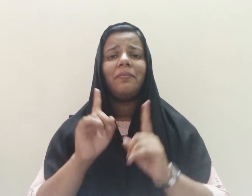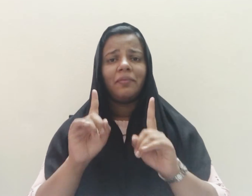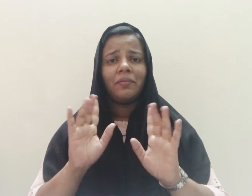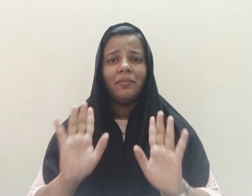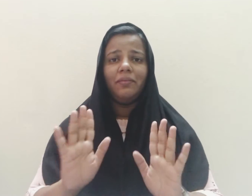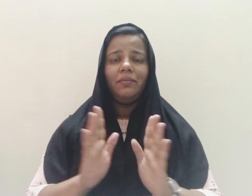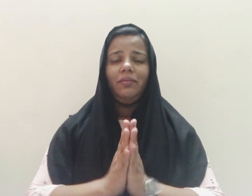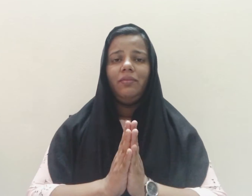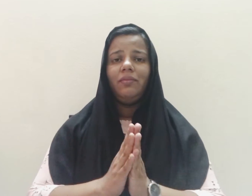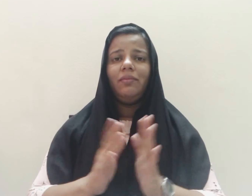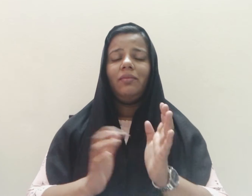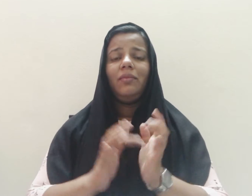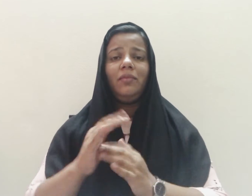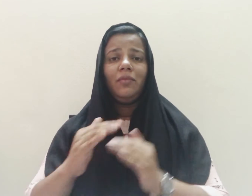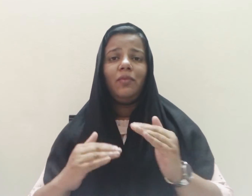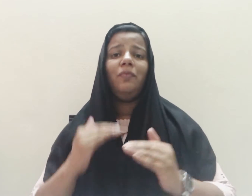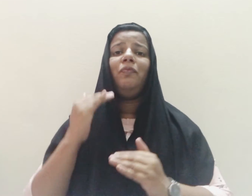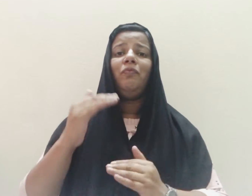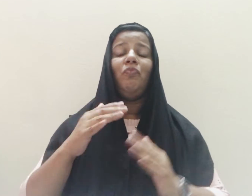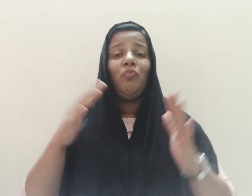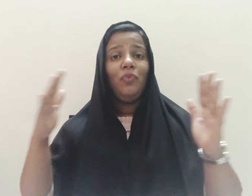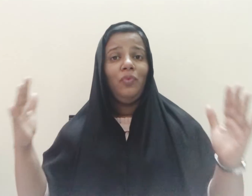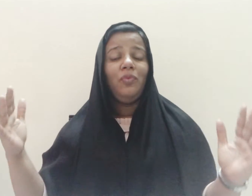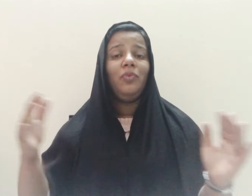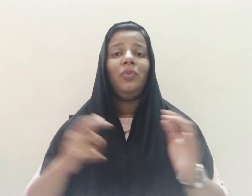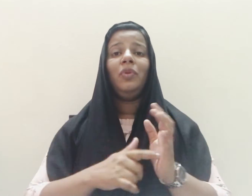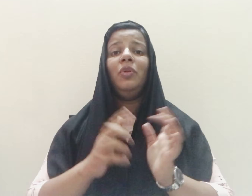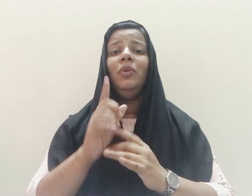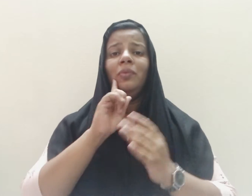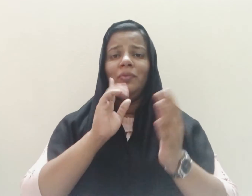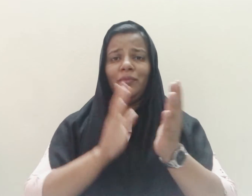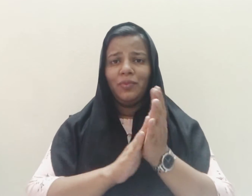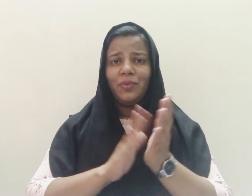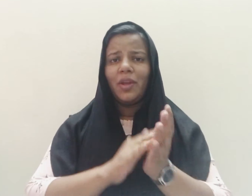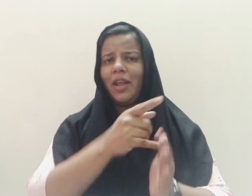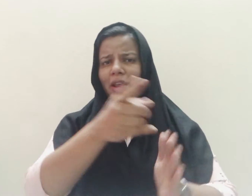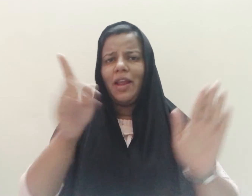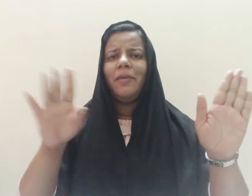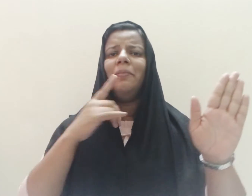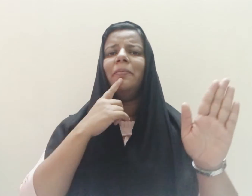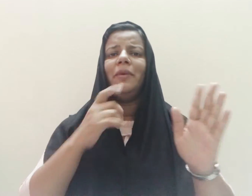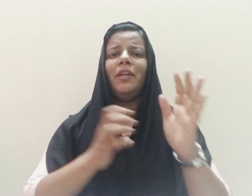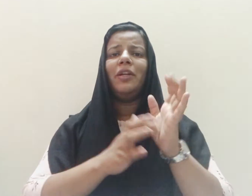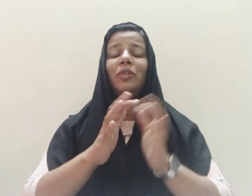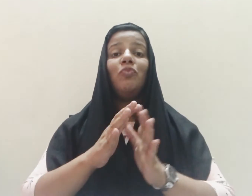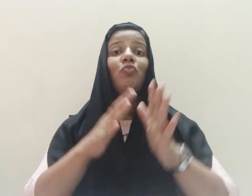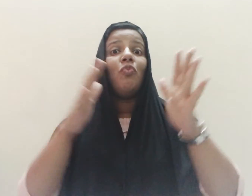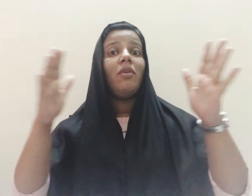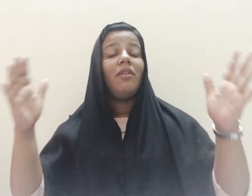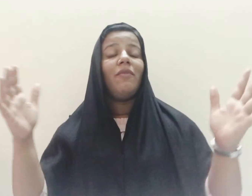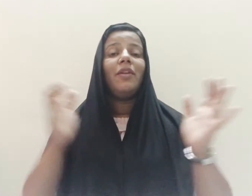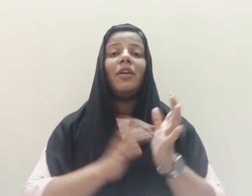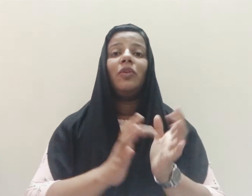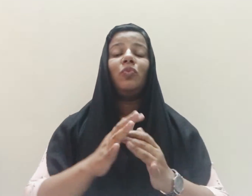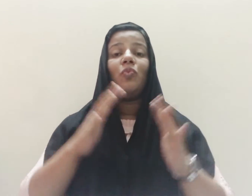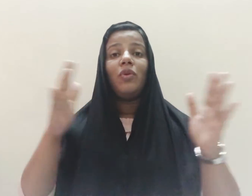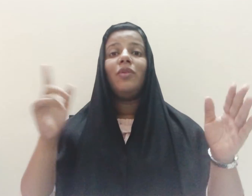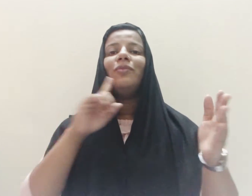നമ്മുടെ കർത്താവ് ഏറ്റവും വലിയവനും ഏറ്റവും സ്തുത്യനുമാകുന്നു. എല്ലാവരും കരമുയർത്തി പറ എൻ്റെ യേശു ഏറ്റവും വലിയവനും